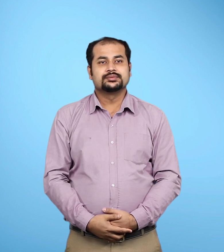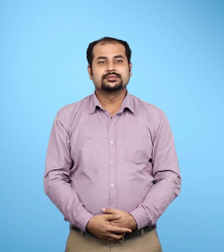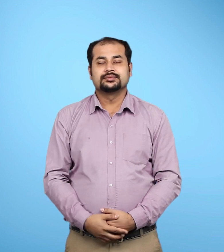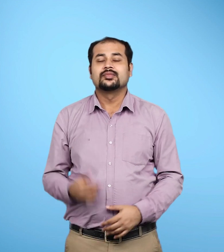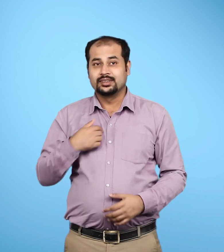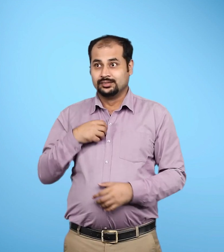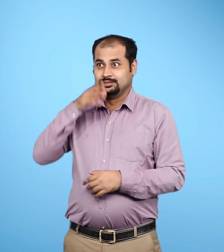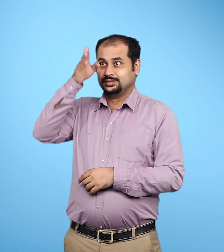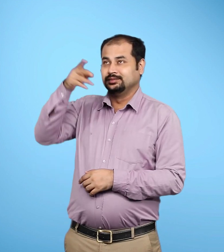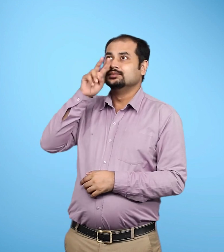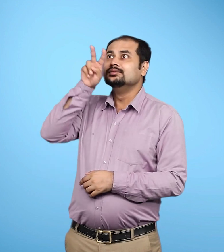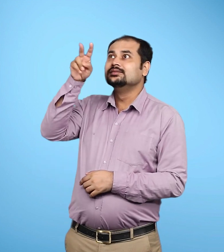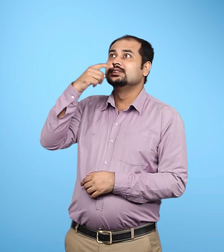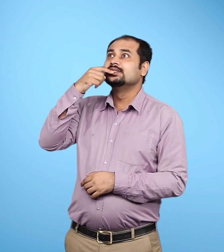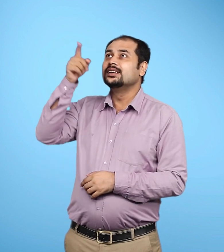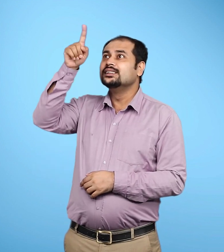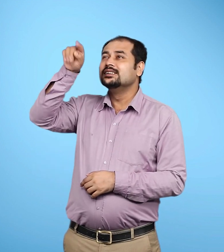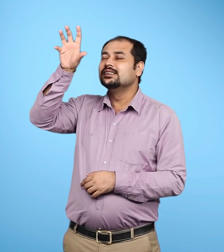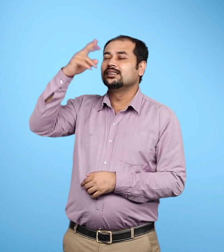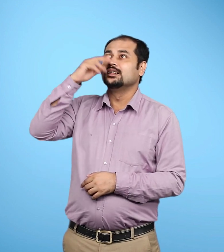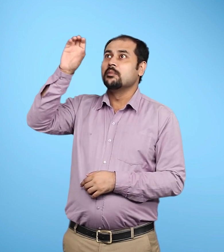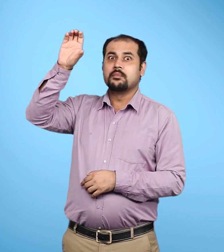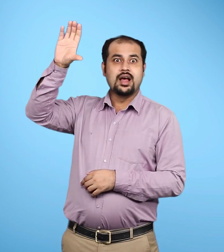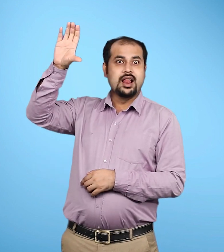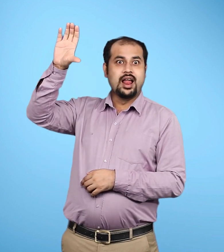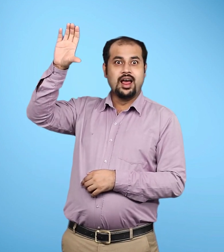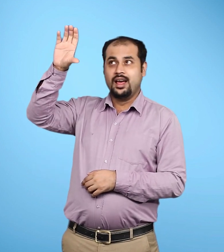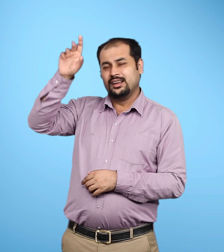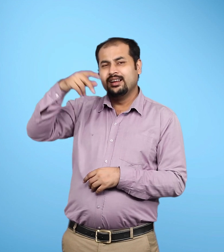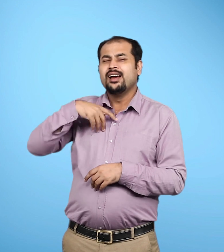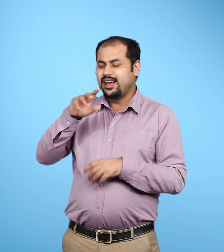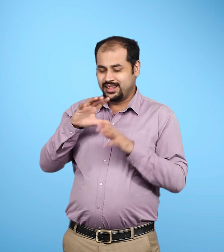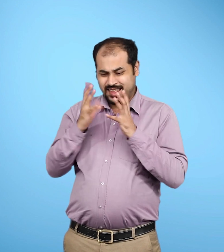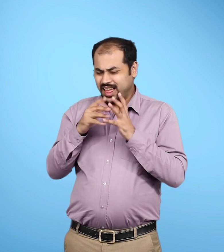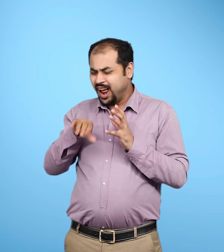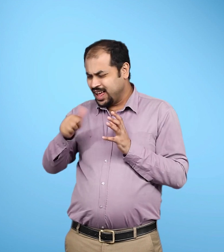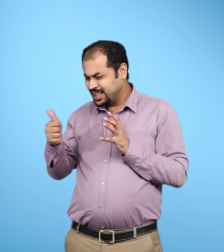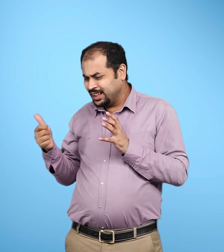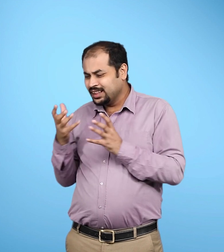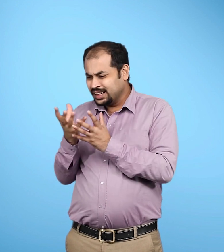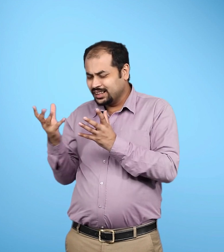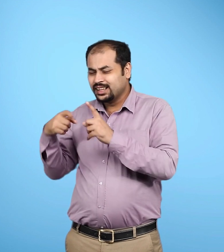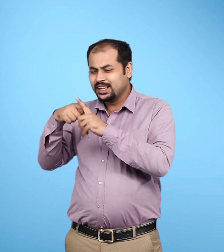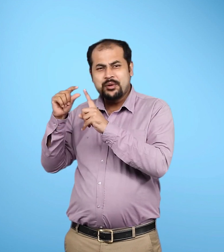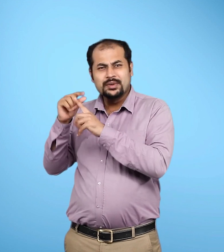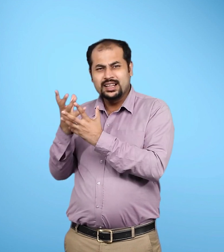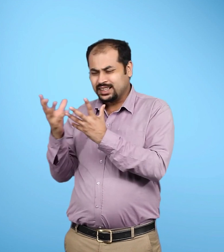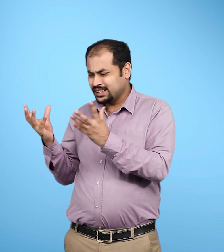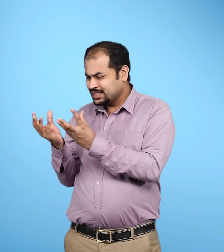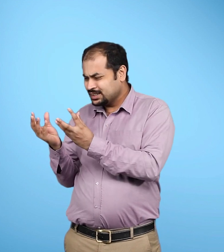यह इतना बड़ा इसलिए प्रतीत होता है क्योंकि यह हमारे ग्रह से अन्य खगोलिया पिंडो की अपेक्षा